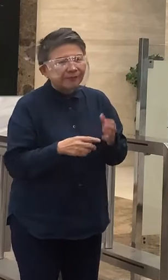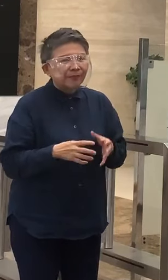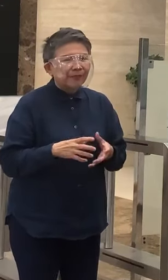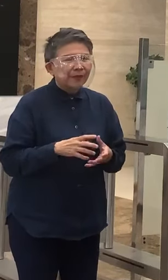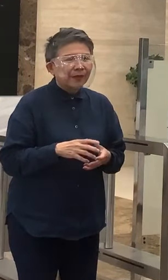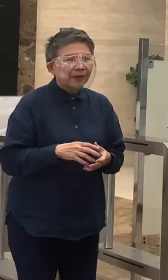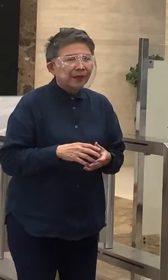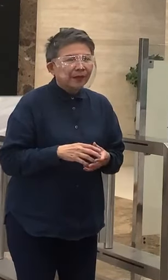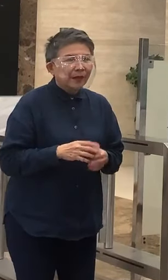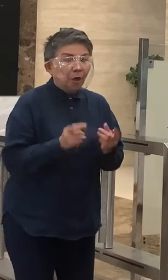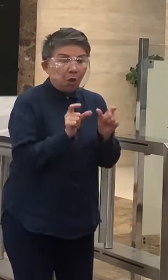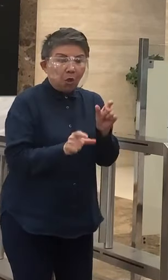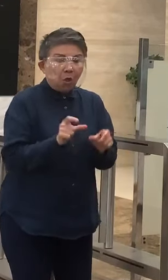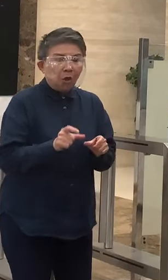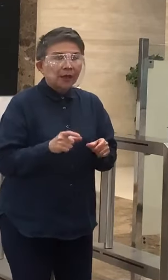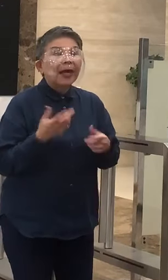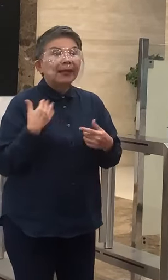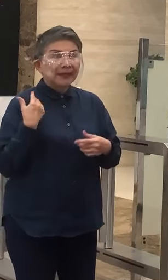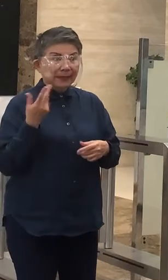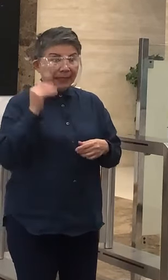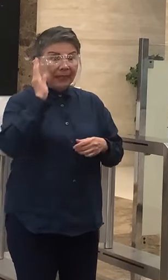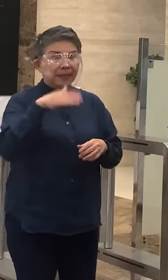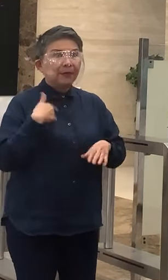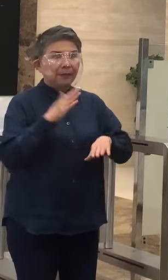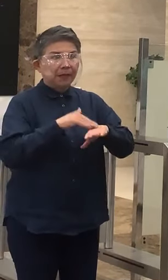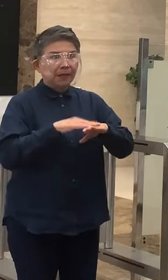publik figur yang akan